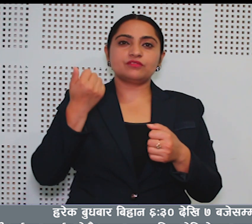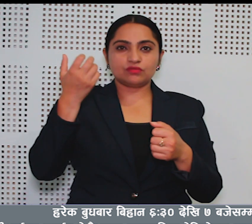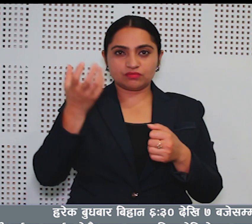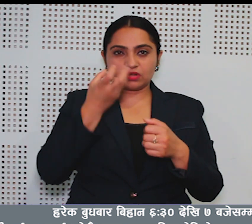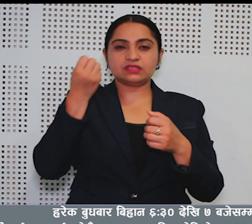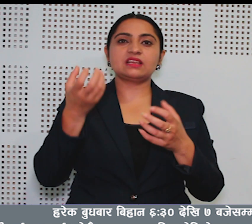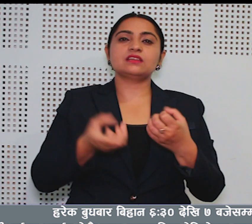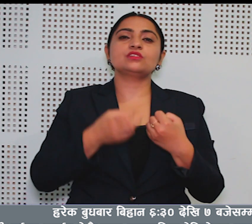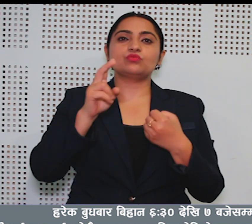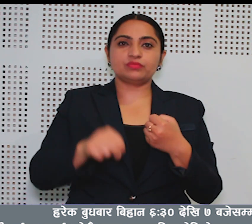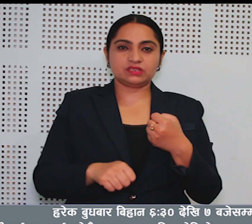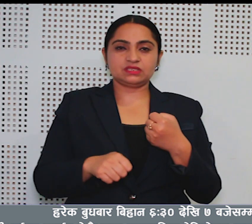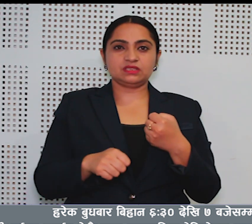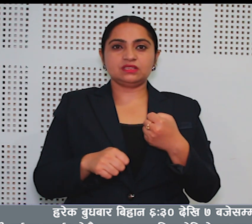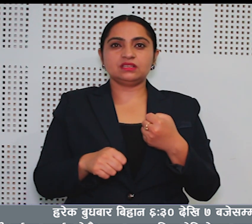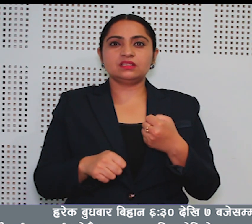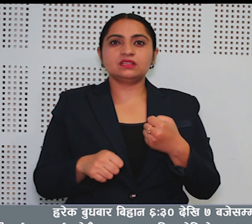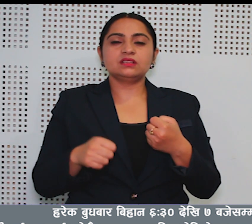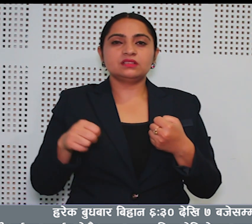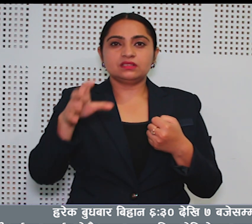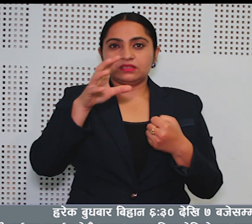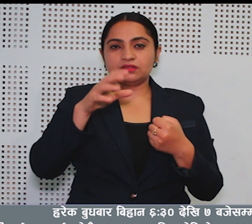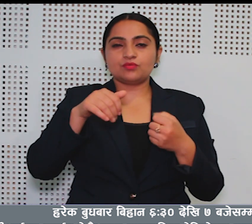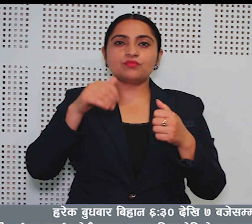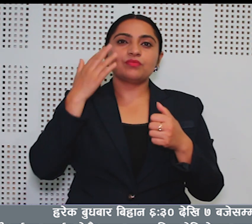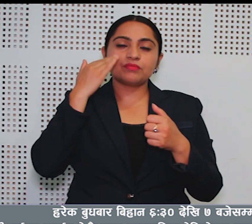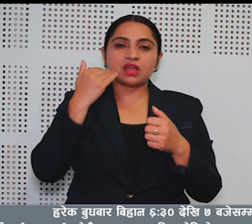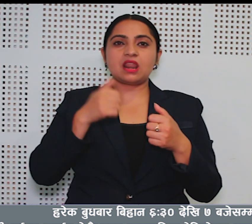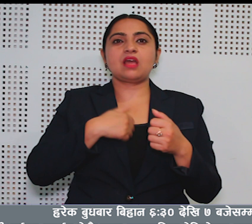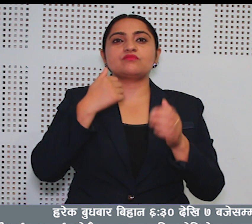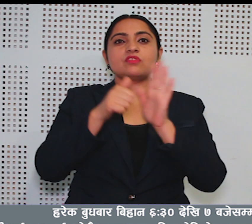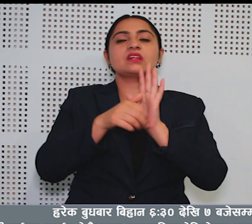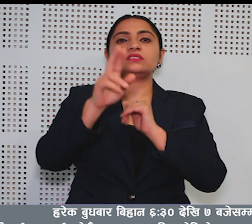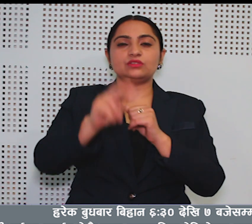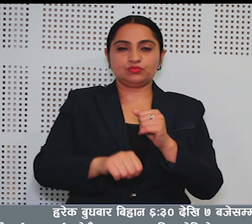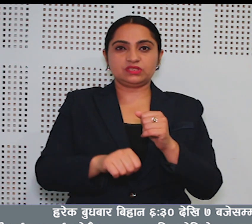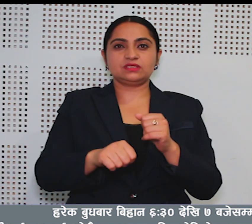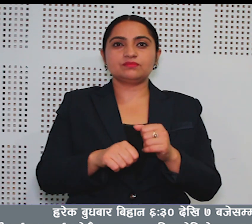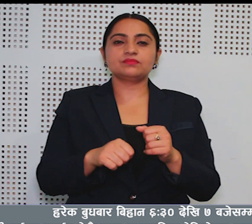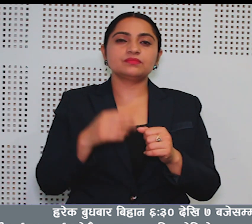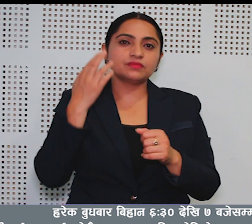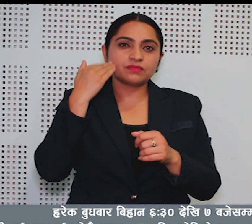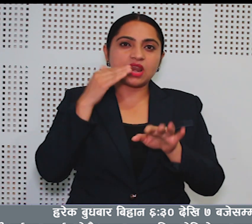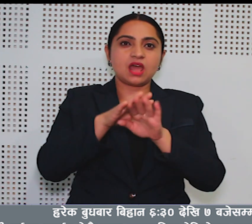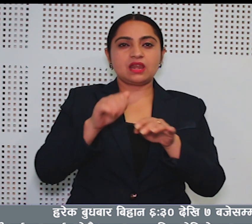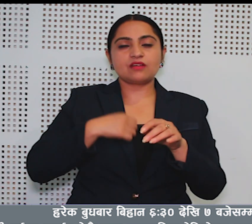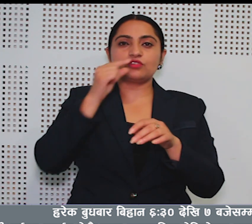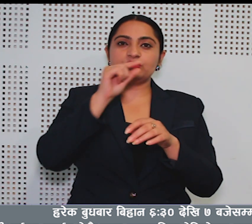के जाले हम ओरा कर ले में जब सब महिला बात करबे जइया जाय पड़ते तो हम आवाज उठेबे आ तब